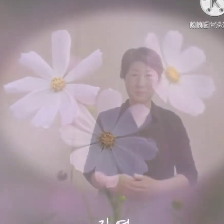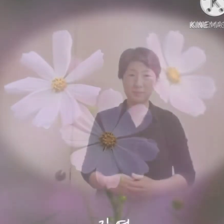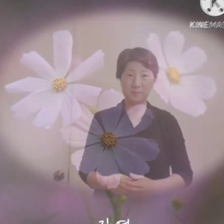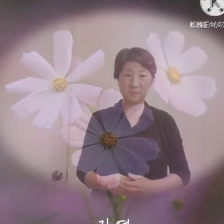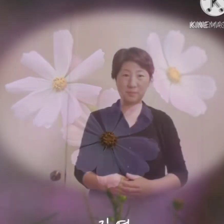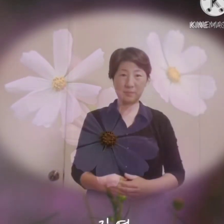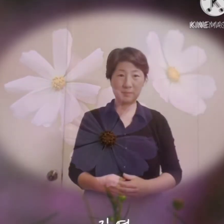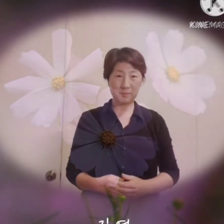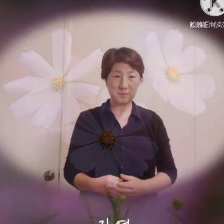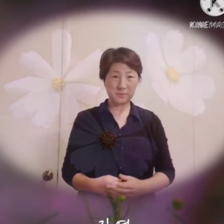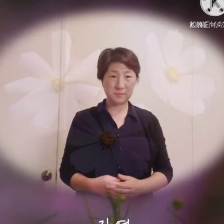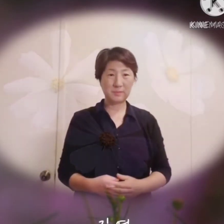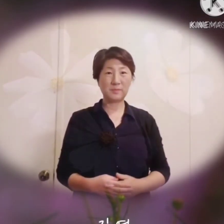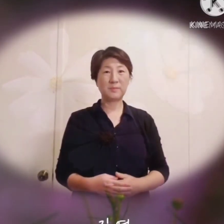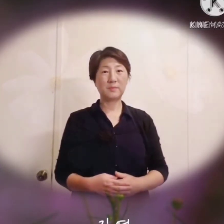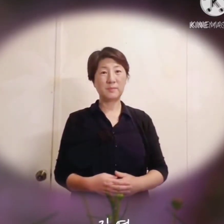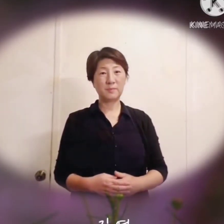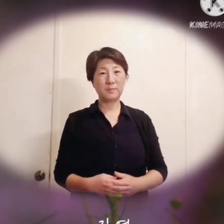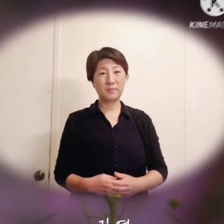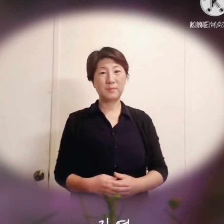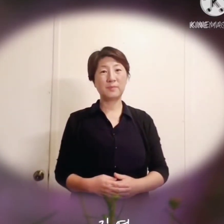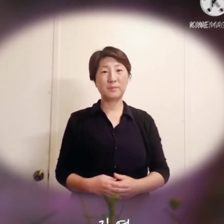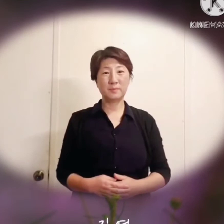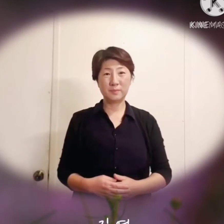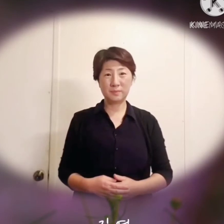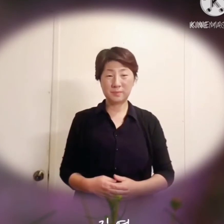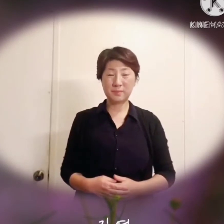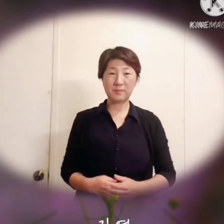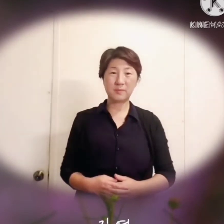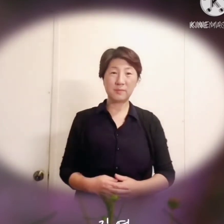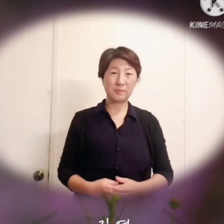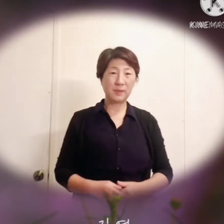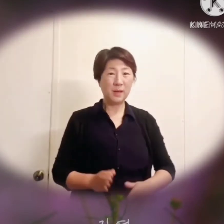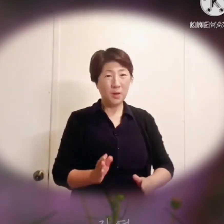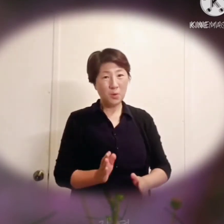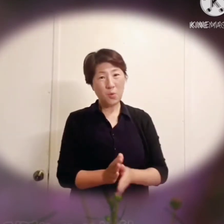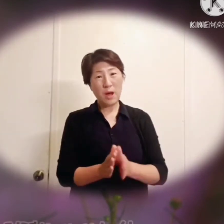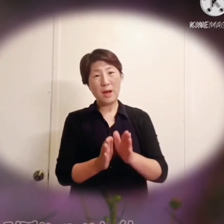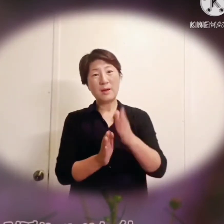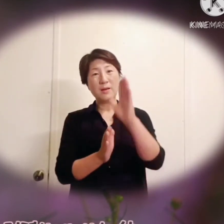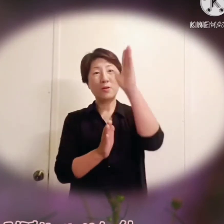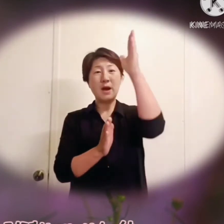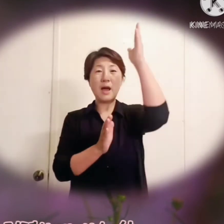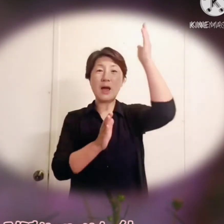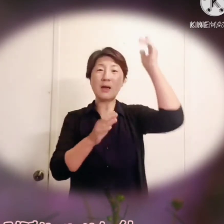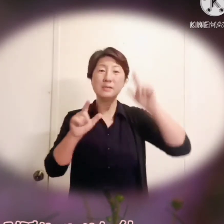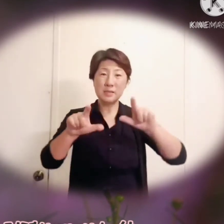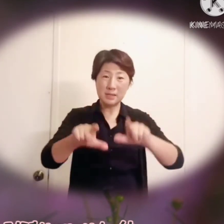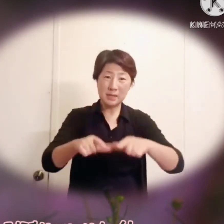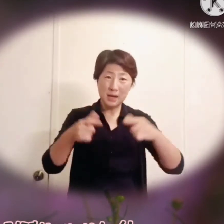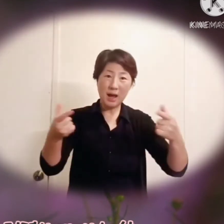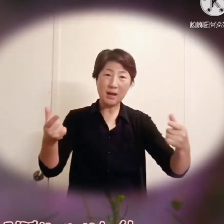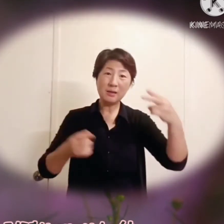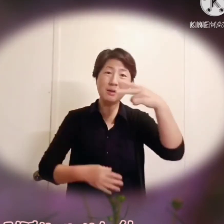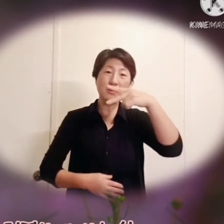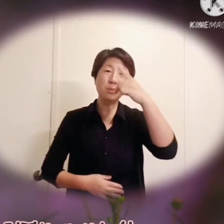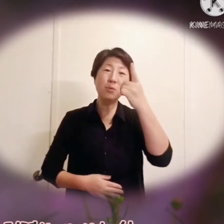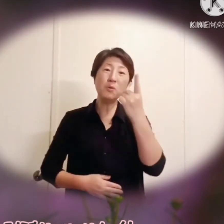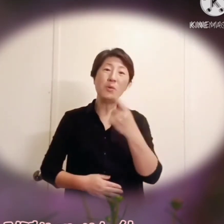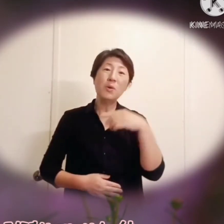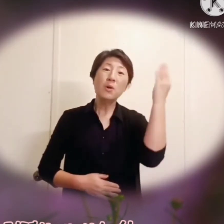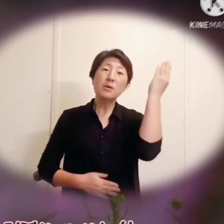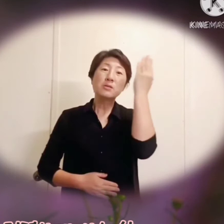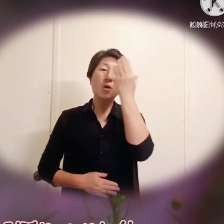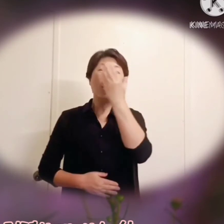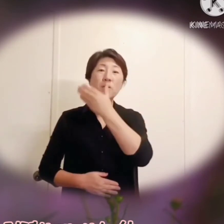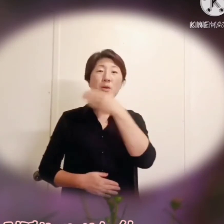4월 13일에 있을 저희 고급반 졸업생 특송이 있는데요. 그 특송을 위해서 저희가